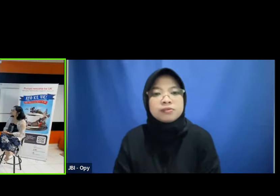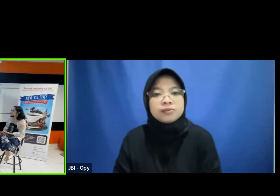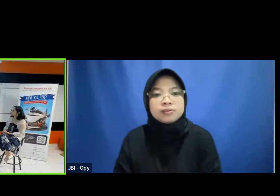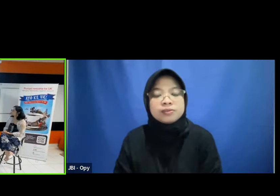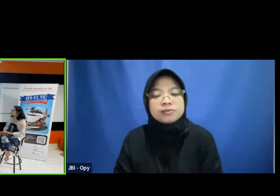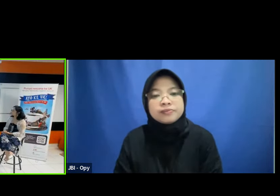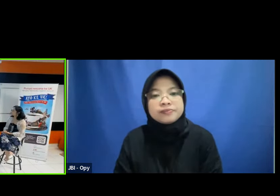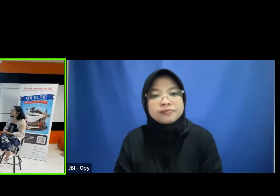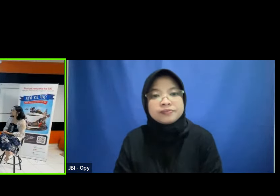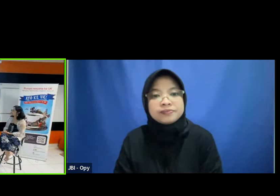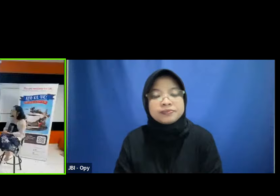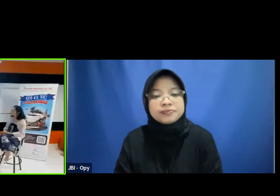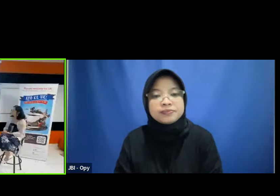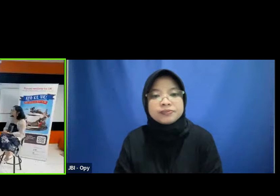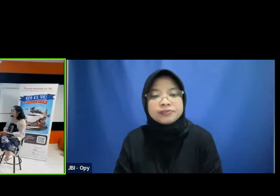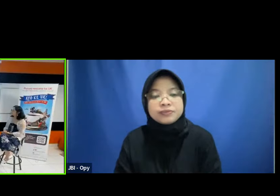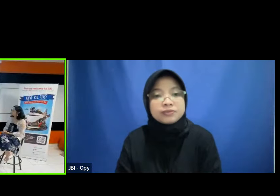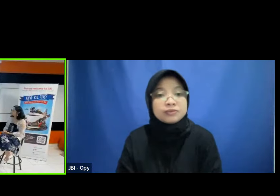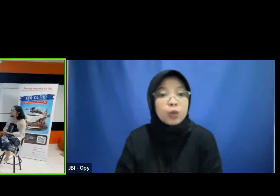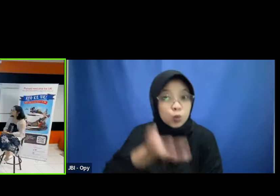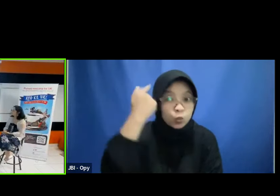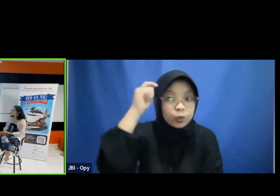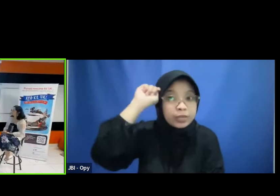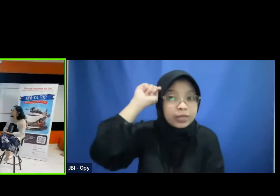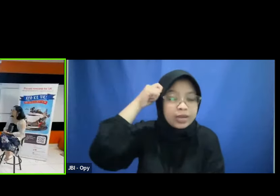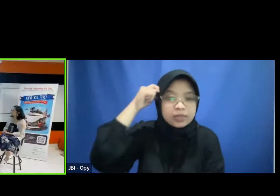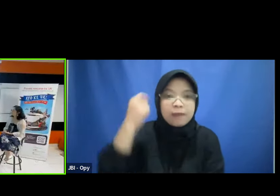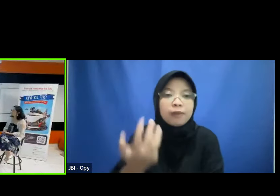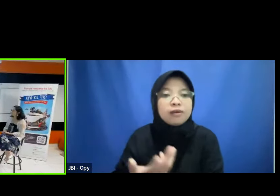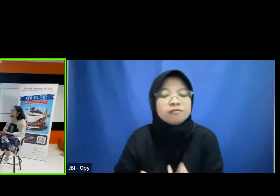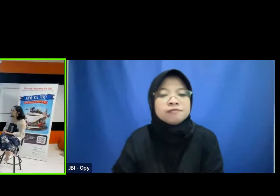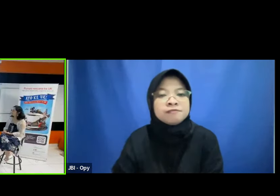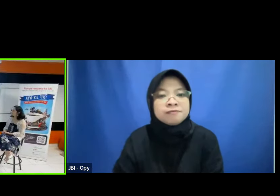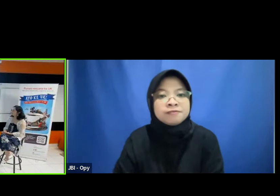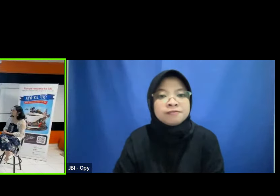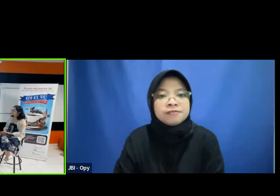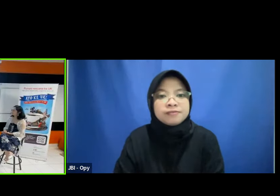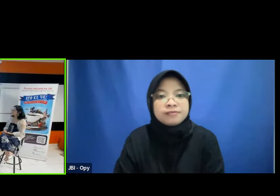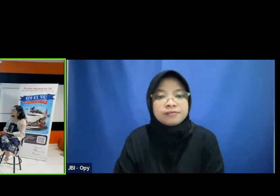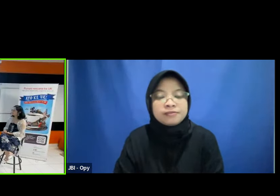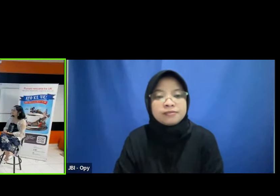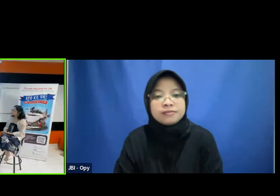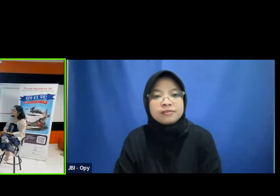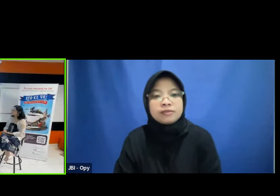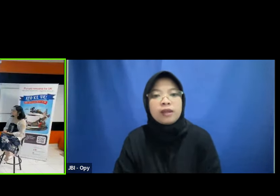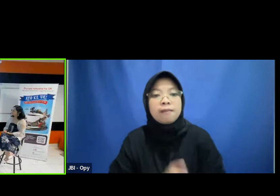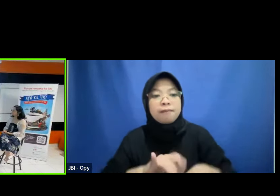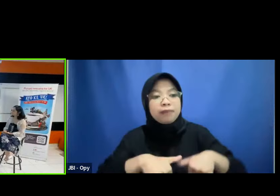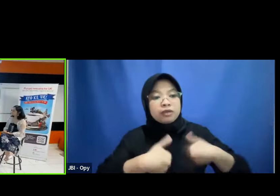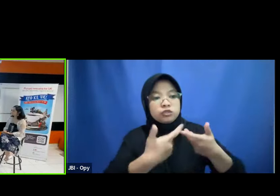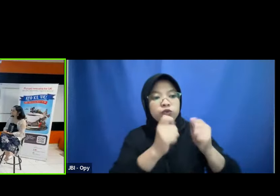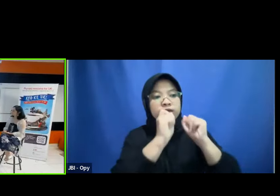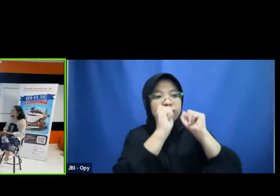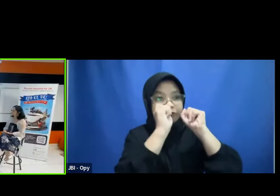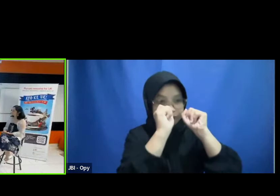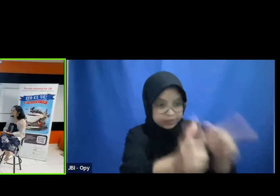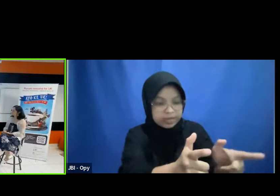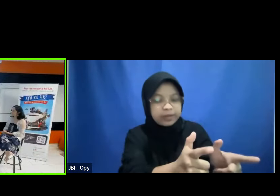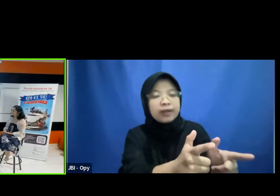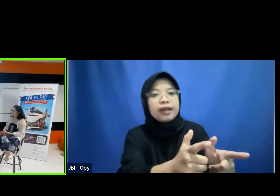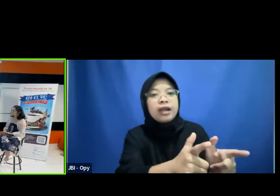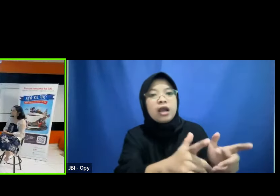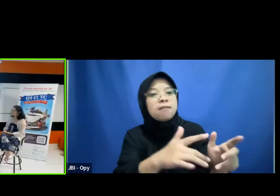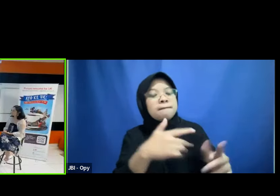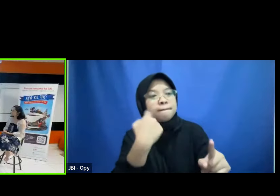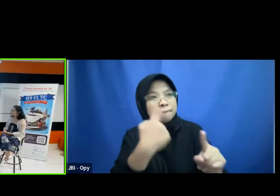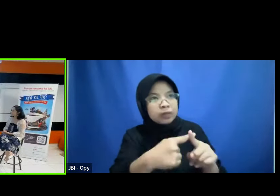eh yang saya ingat sebelum apply beasiswa dan ketika juga mau